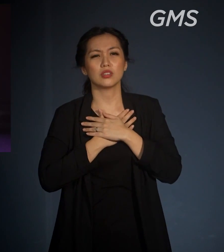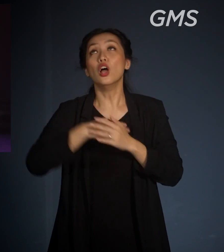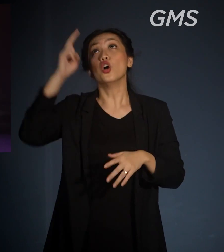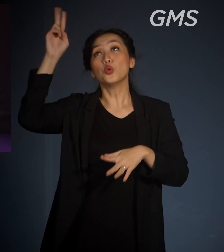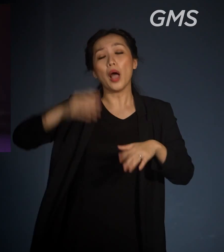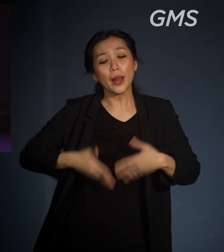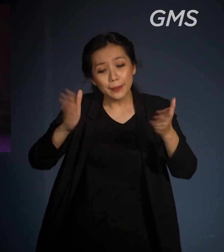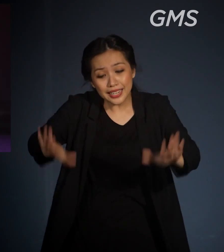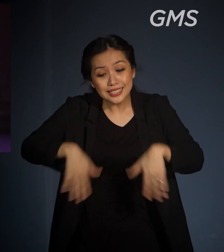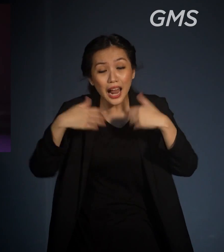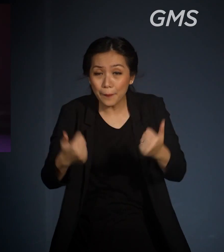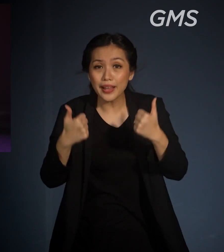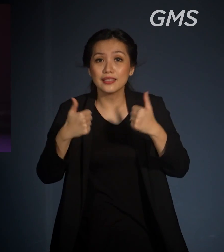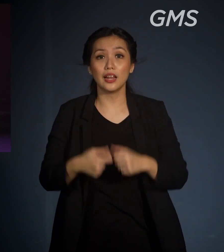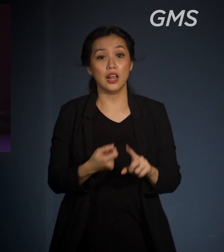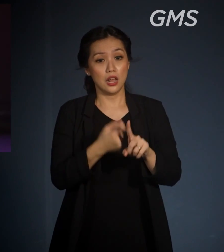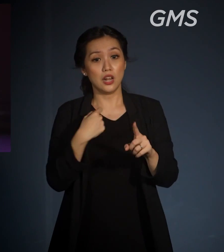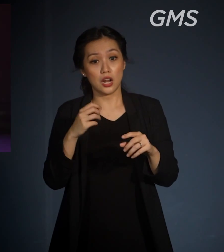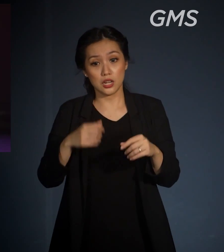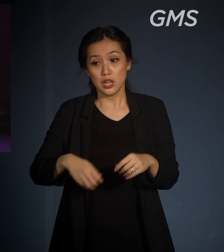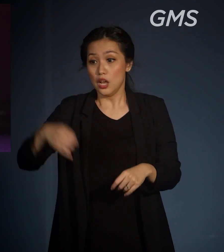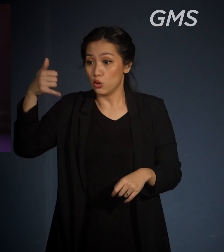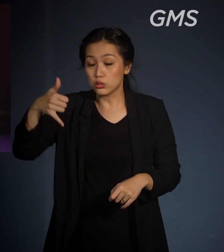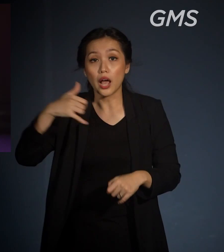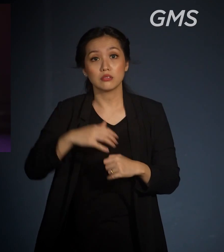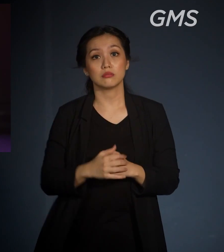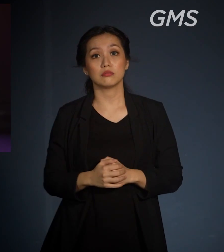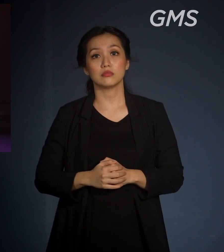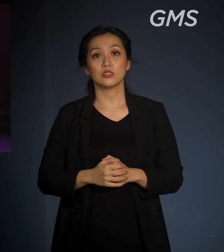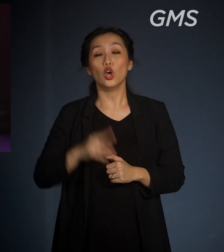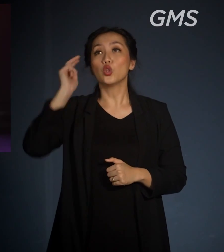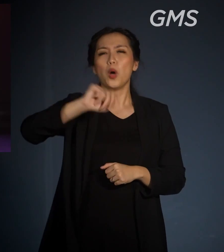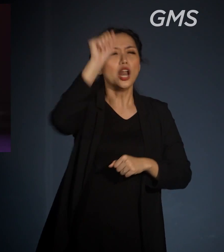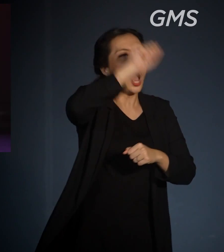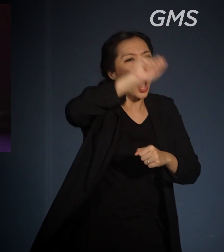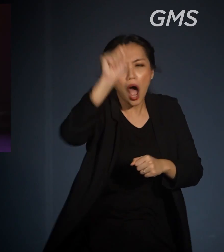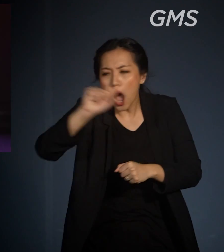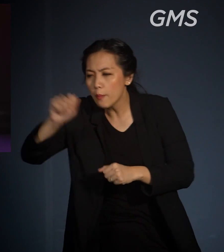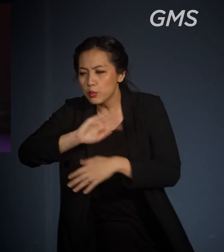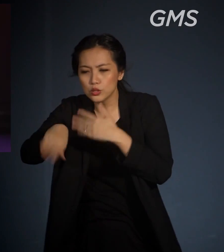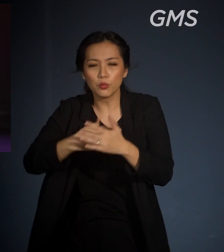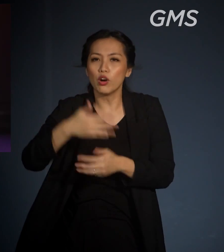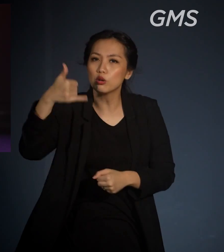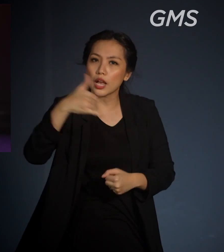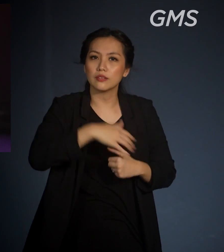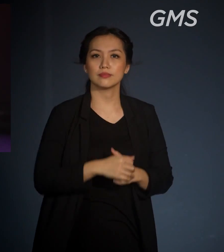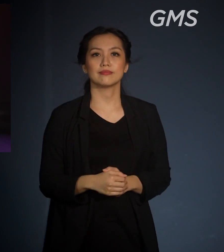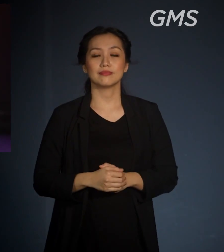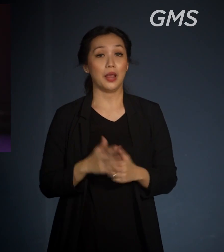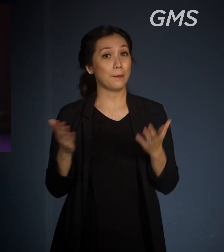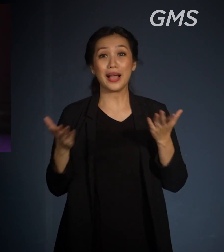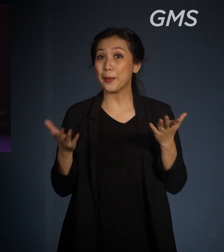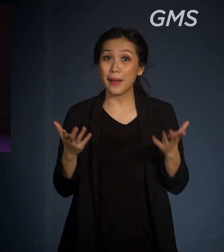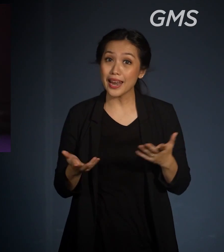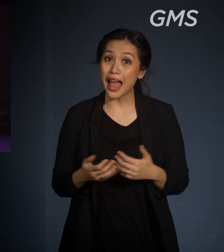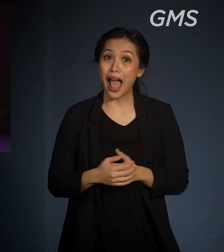aku dari maut. Tuhan hapus dosaku. Harusnya responnya adalah,